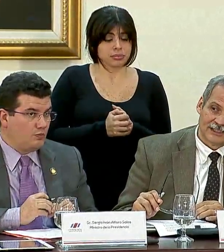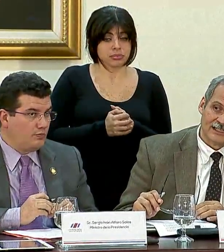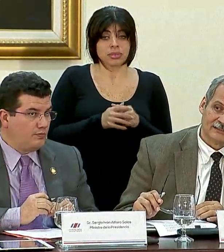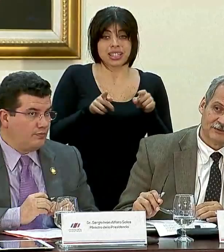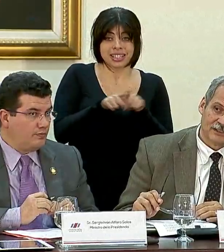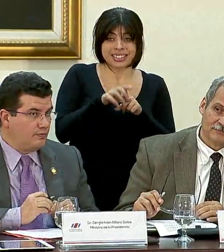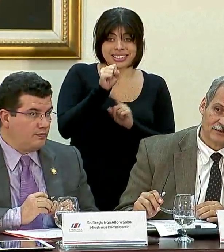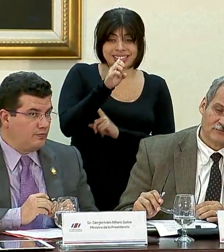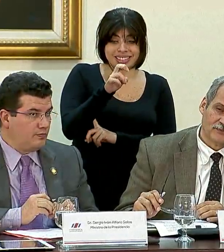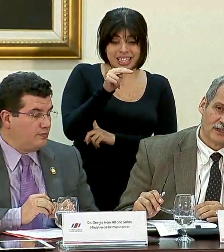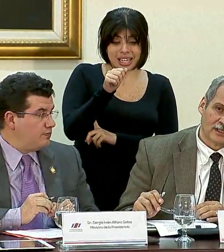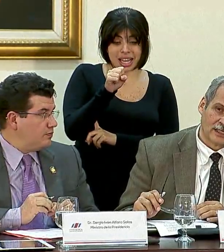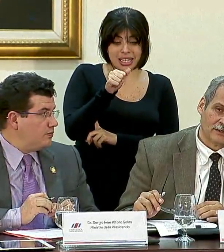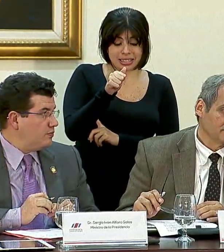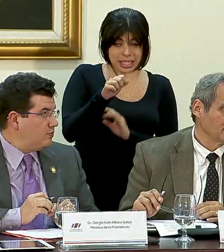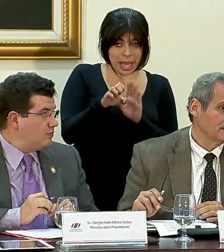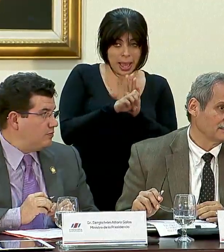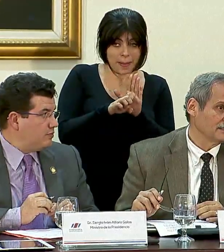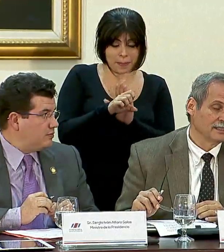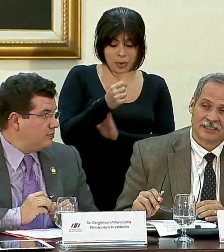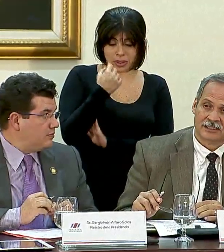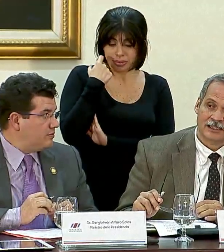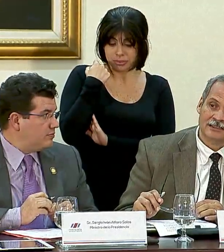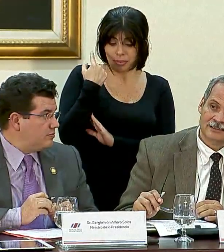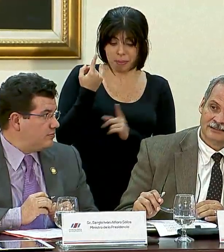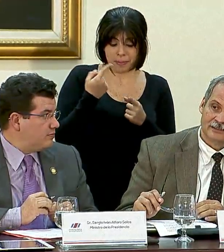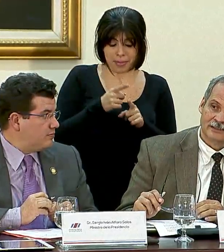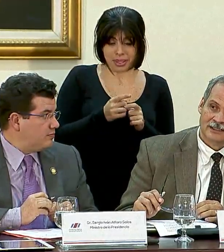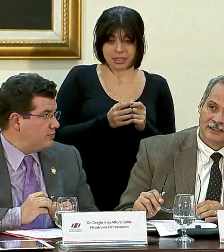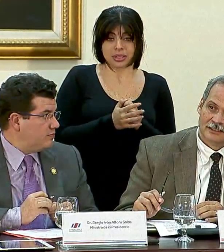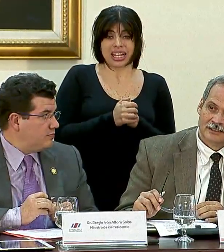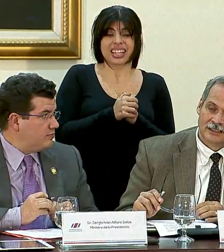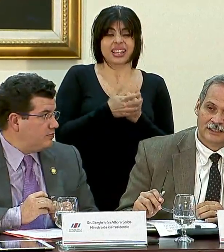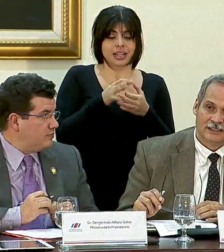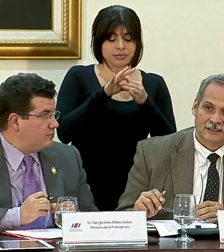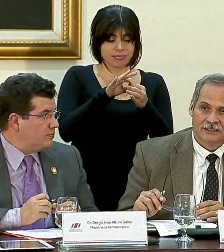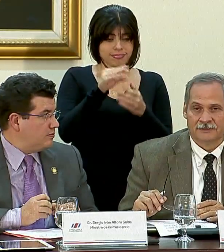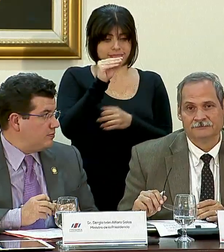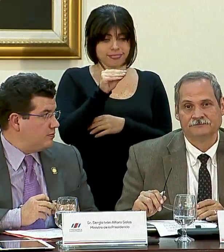incluso el SENASA, por ejemplo, acaba de pasar en el índice